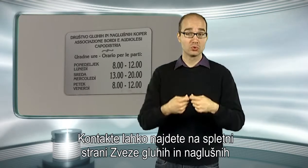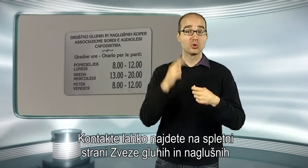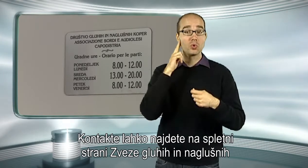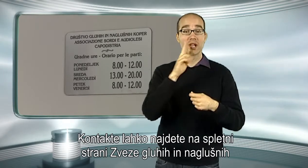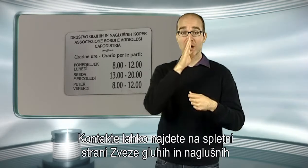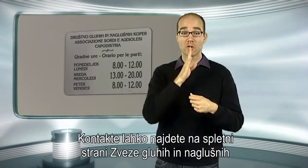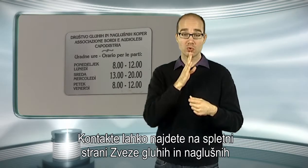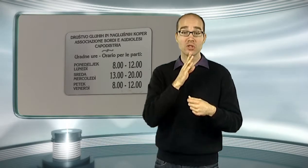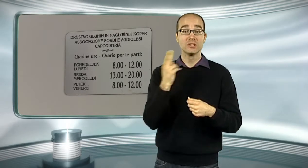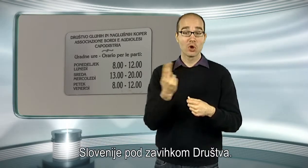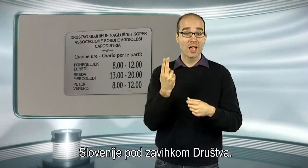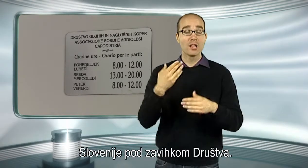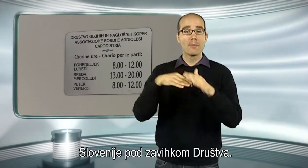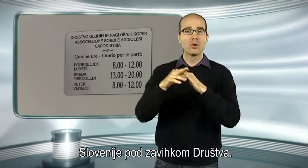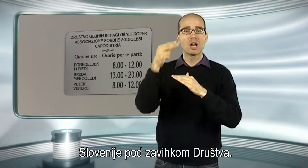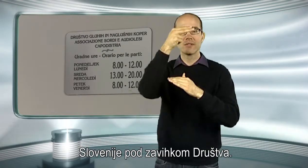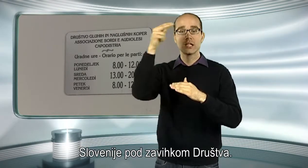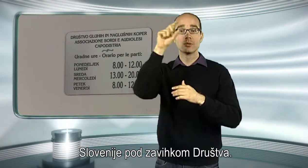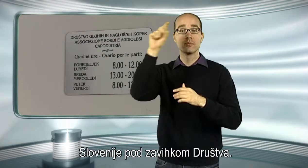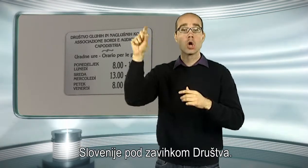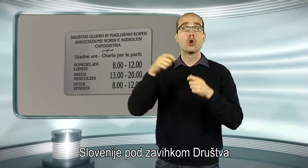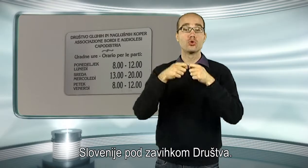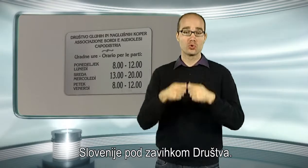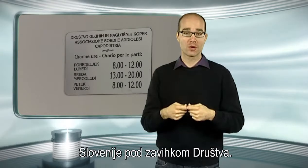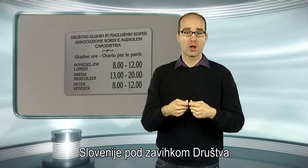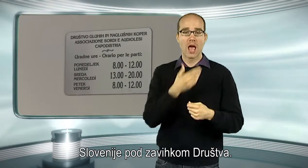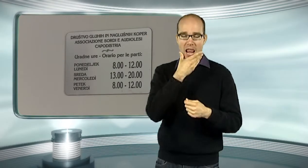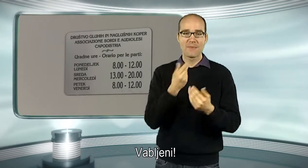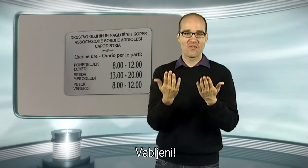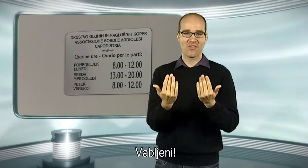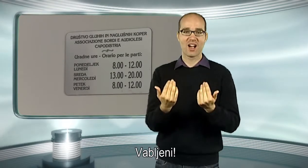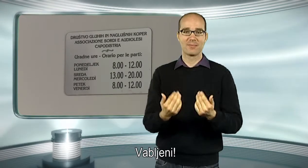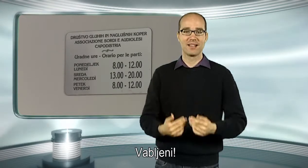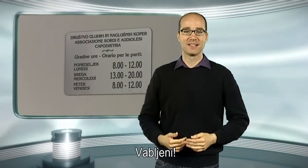naglušnih Slovenije pod zavihkom društva. Vabljeni.